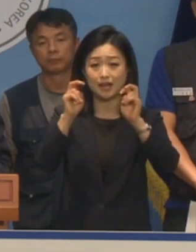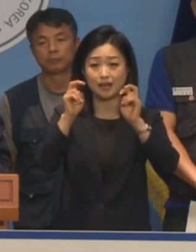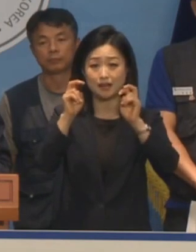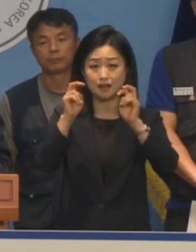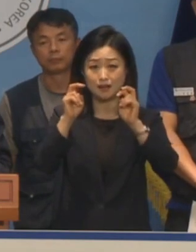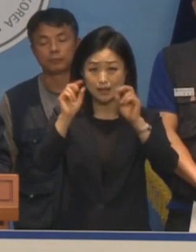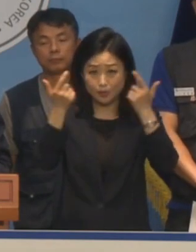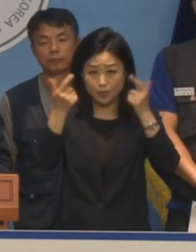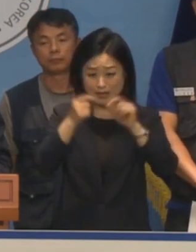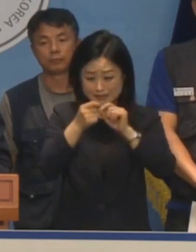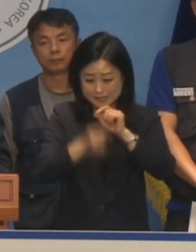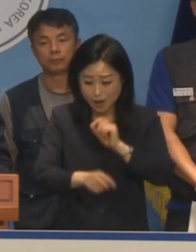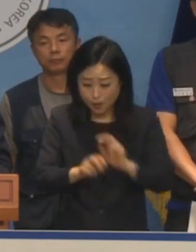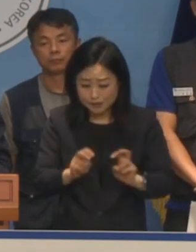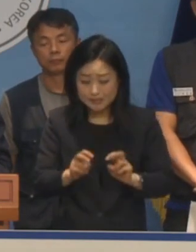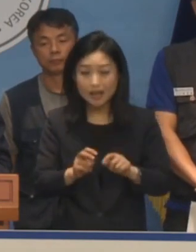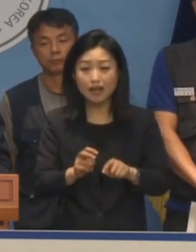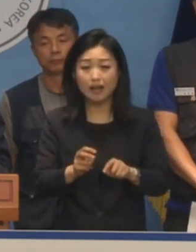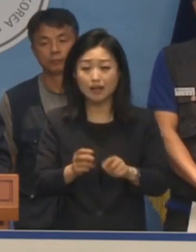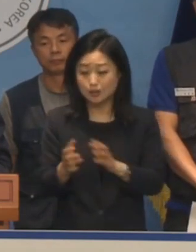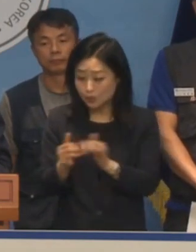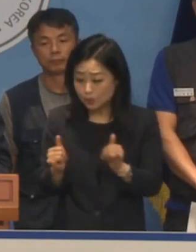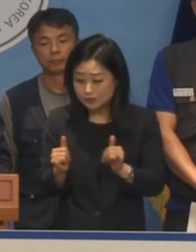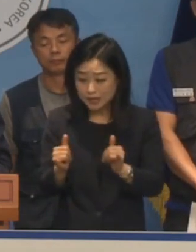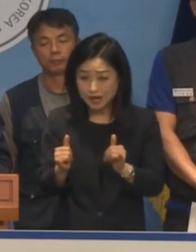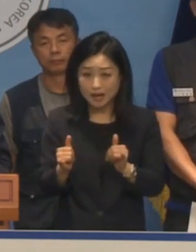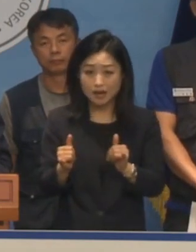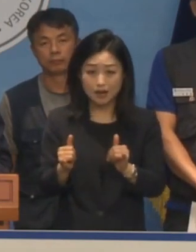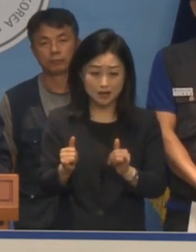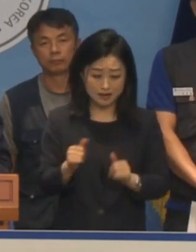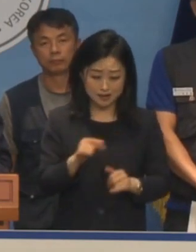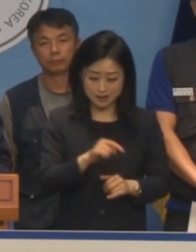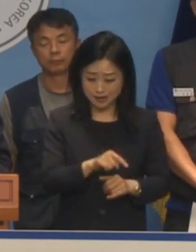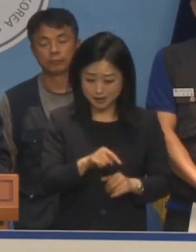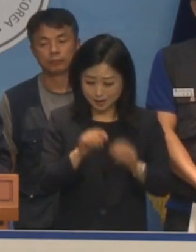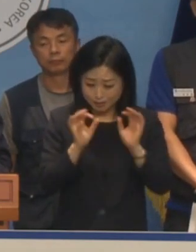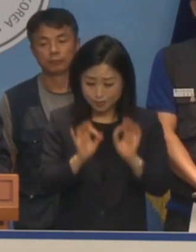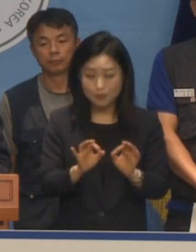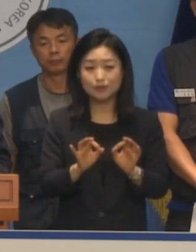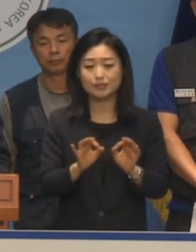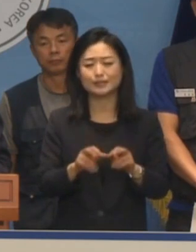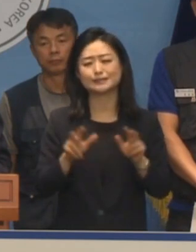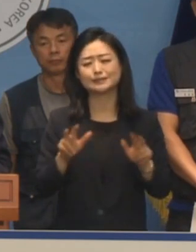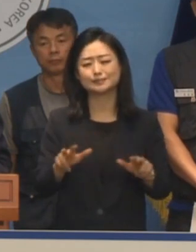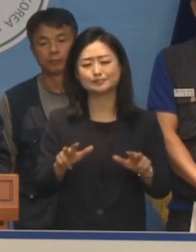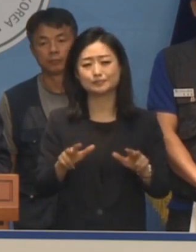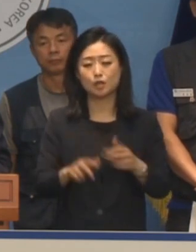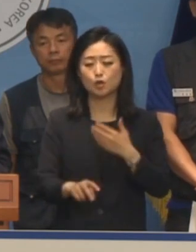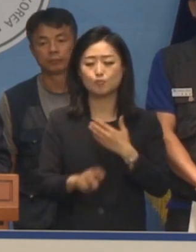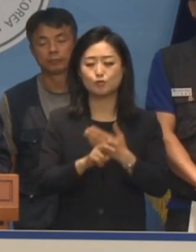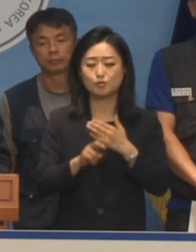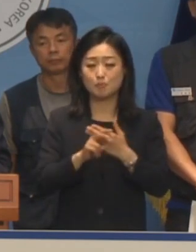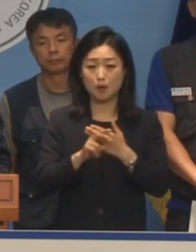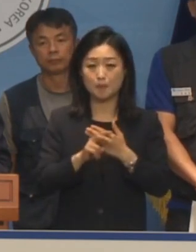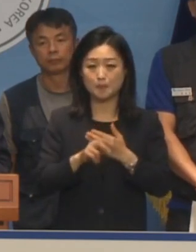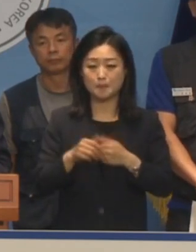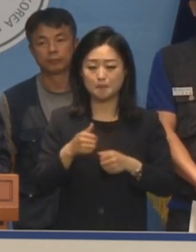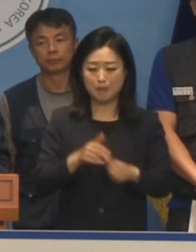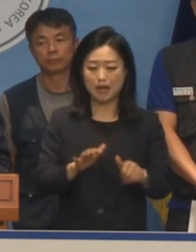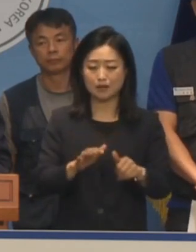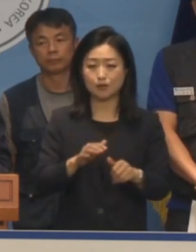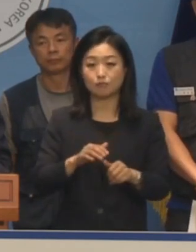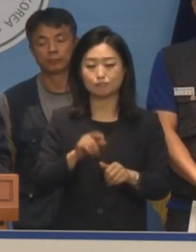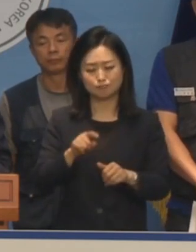자회사 그리고 자회사 노동자의 자 관계가 유지되는 한 여전히 불법파견 문제는 사라지지